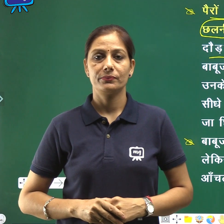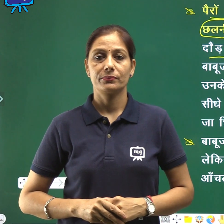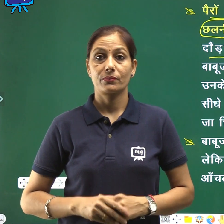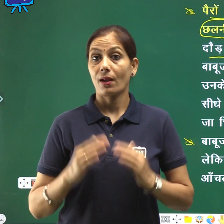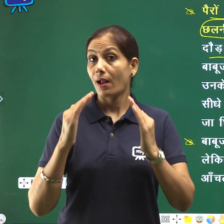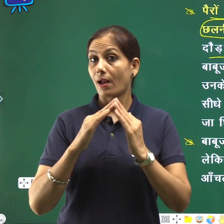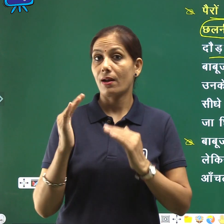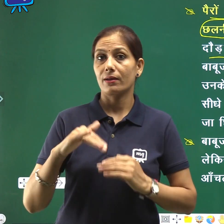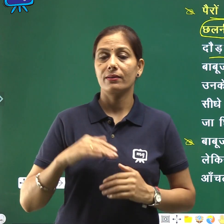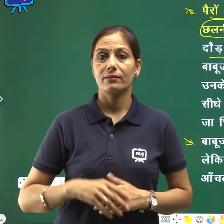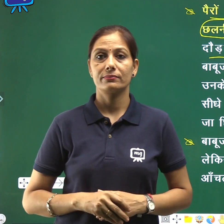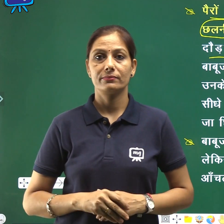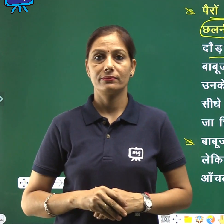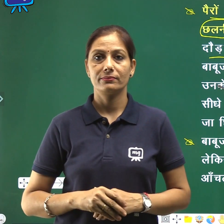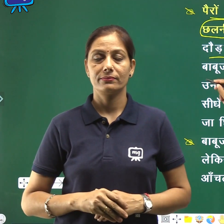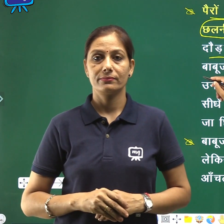घर आकर